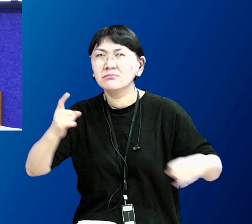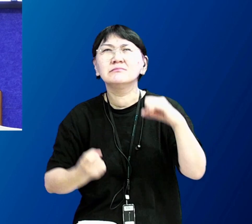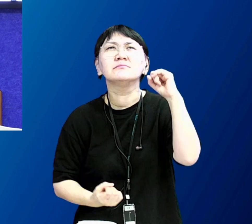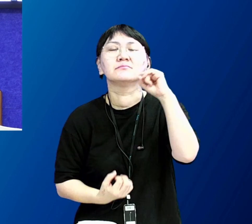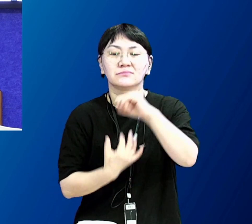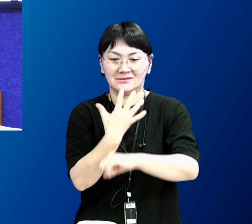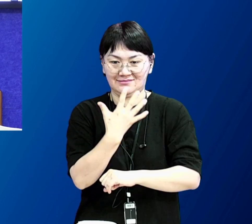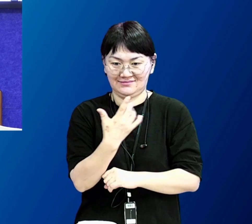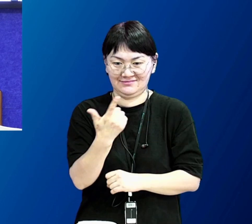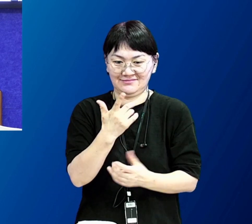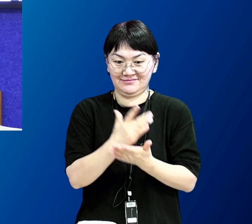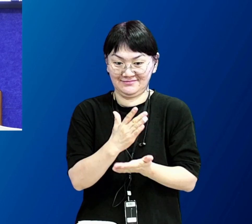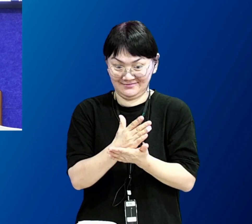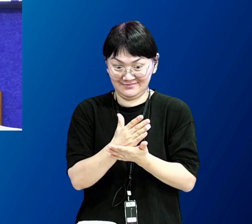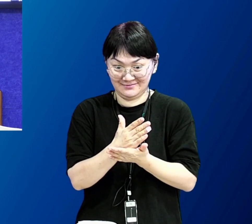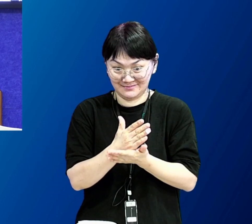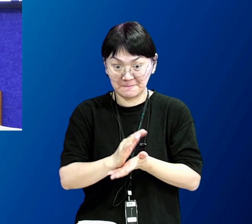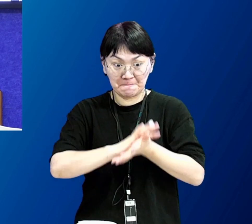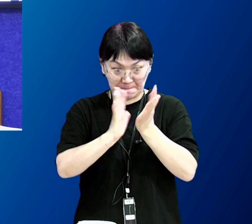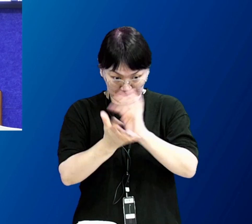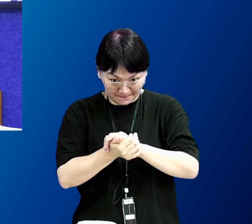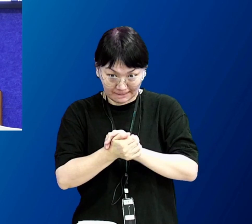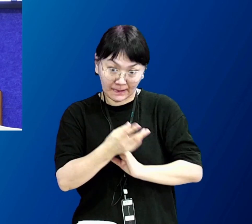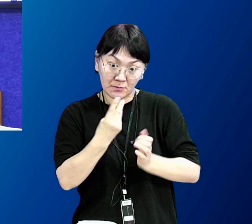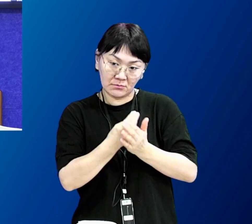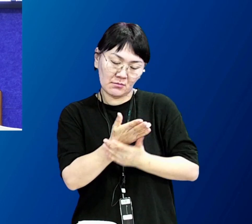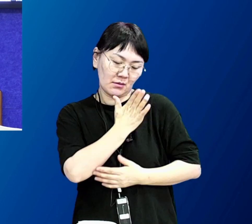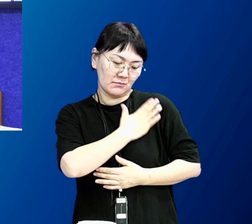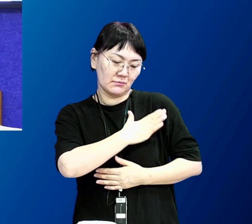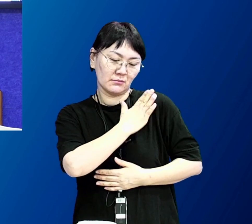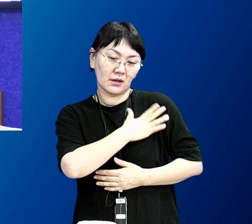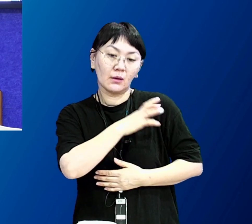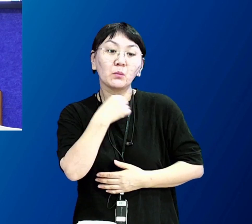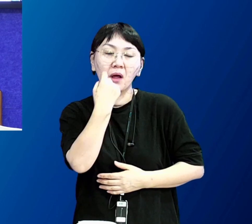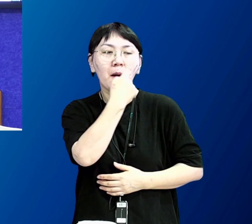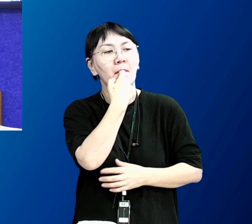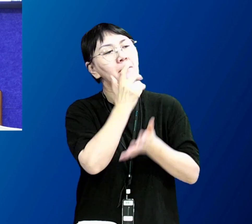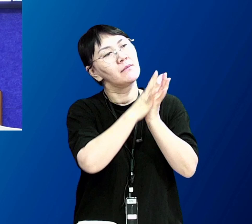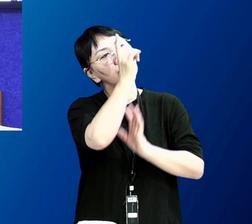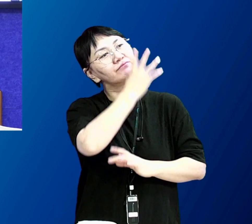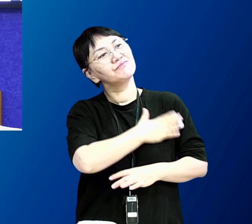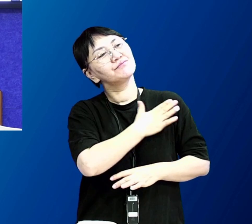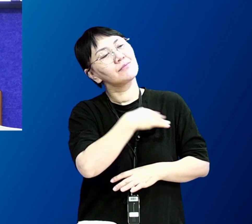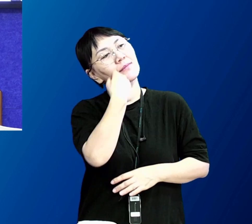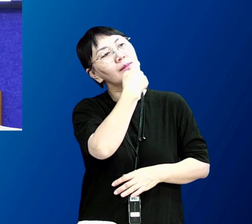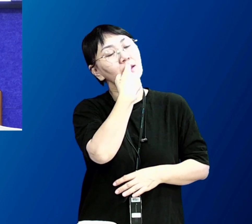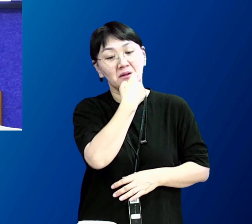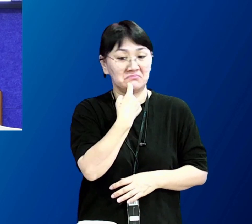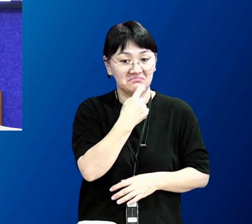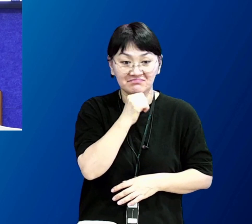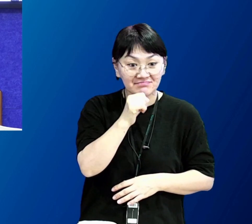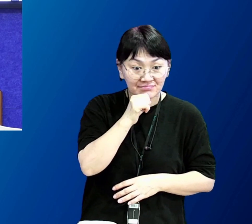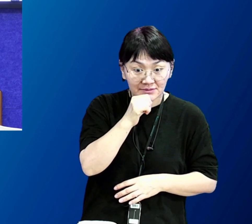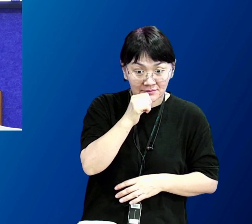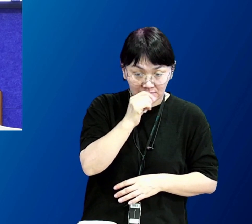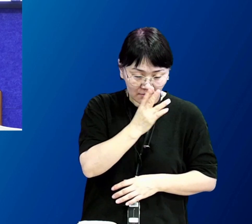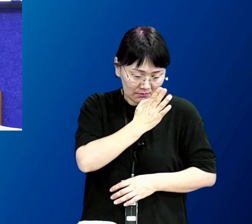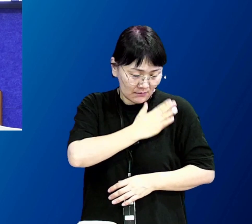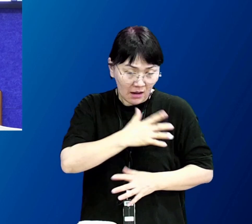Хайр гэдэг нь зүгээр амаараа ярддаг зүйл биш. Хайр гэдэг нь